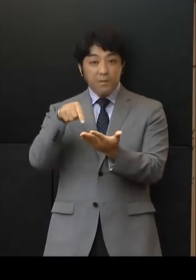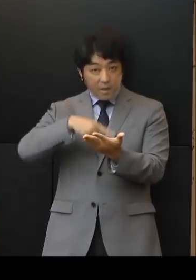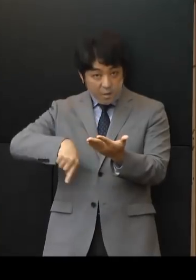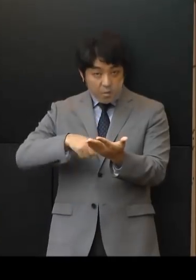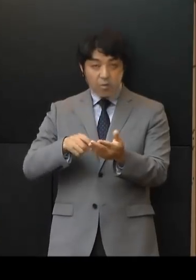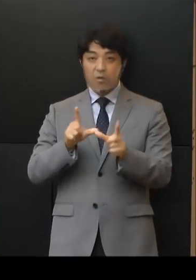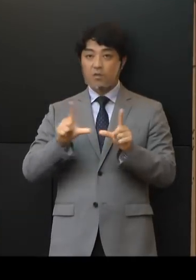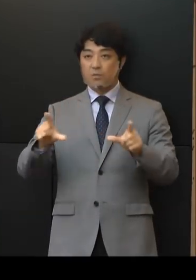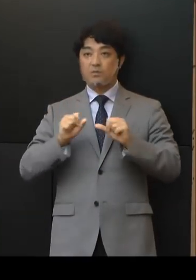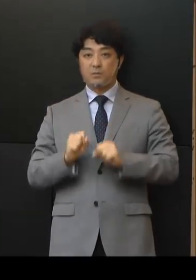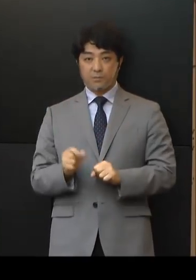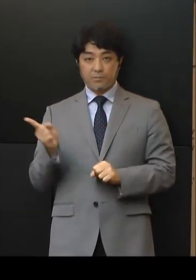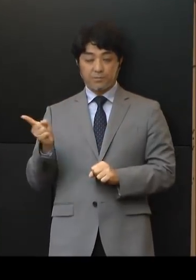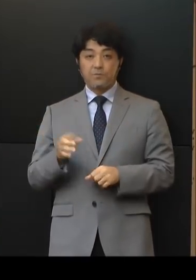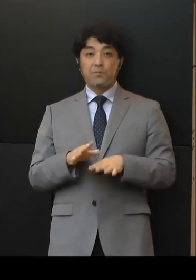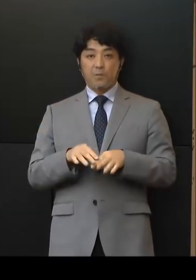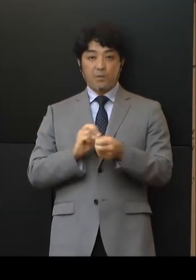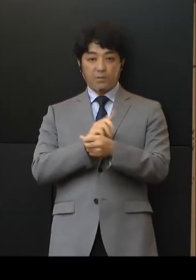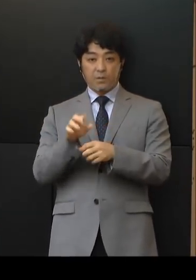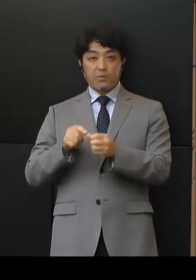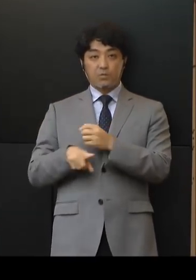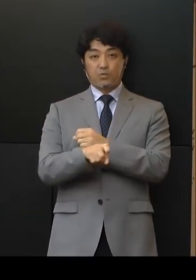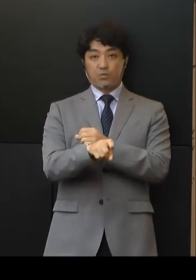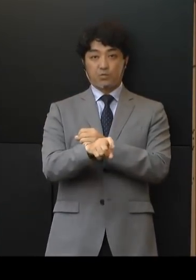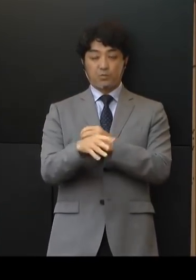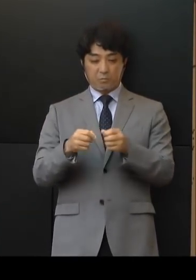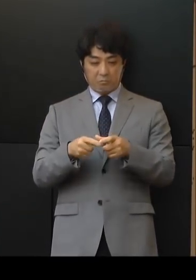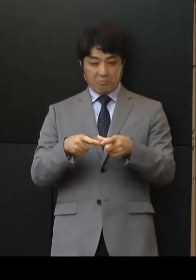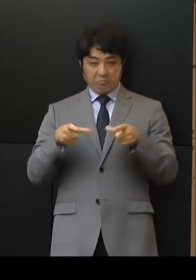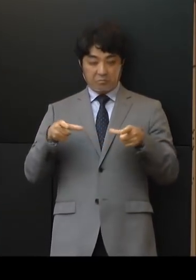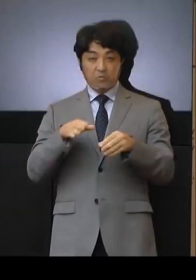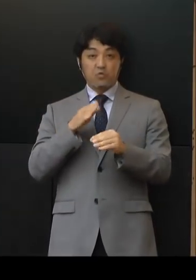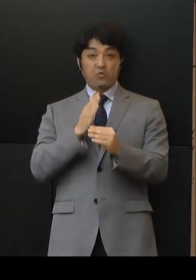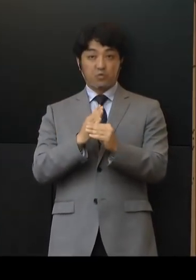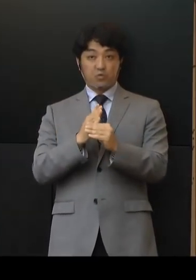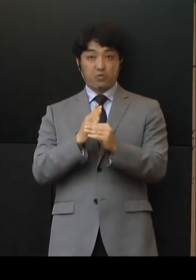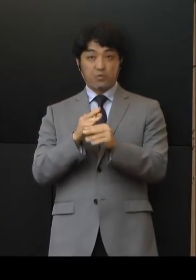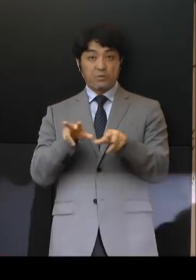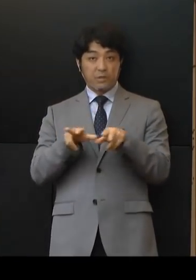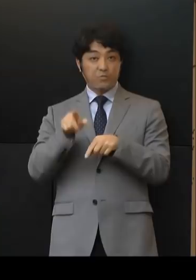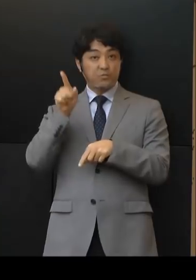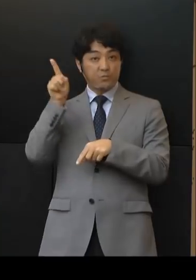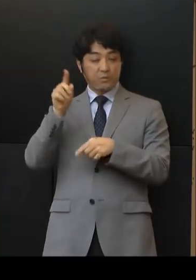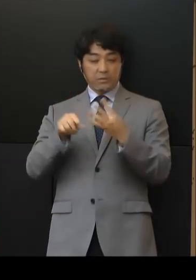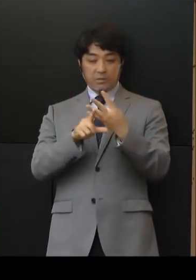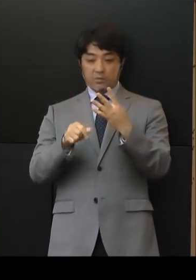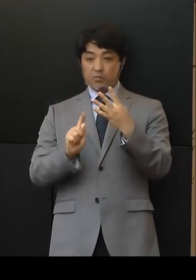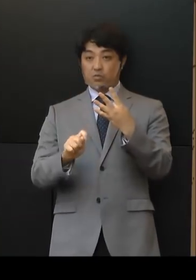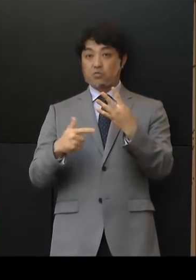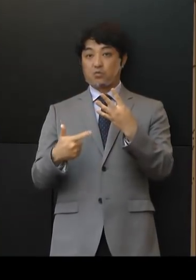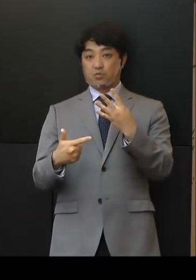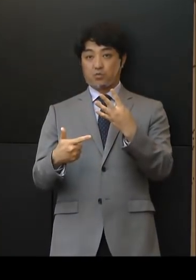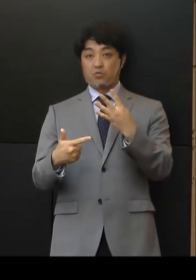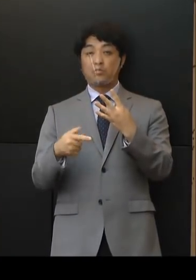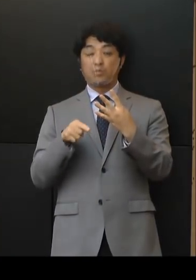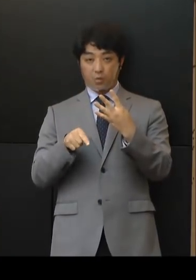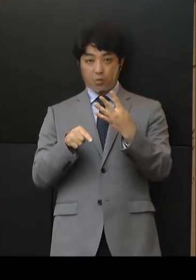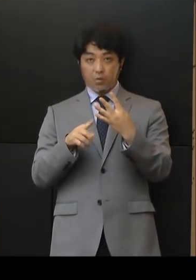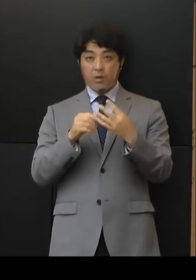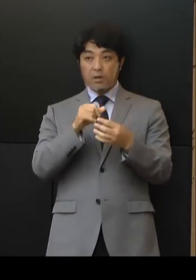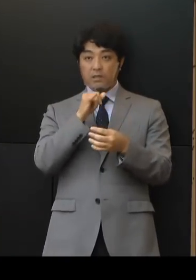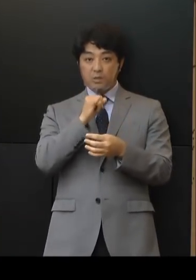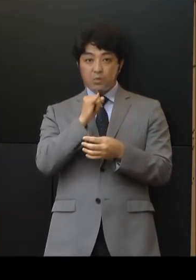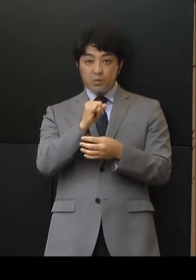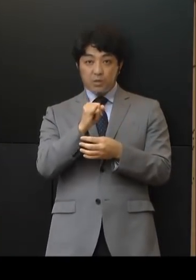。新型コロナウイルスの感染が拡大していることを受け、政府は4月16日に新型インフルエンザ等対